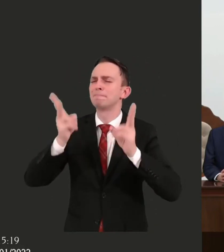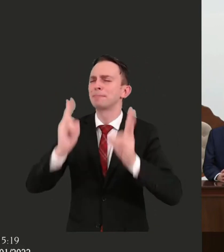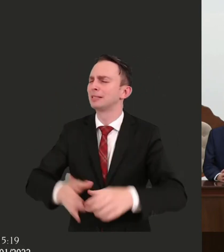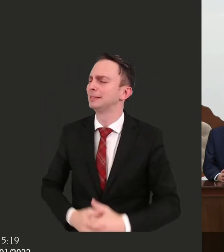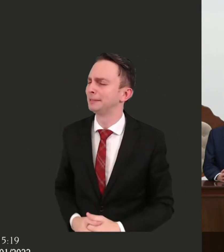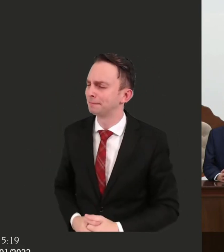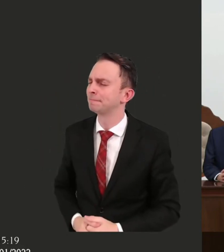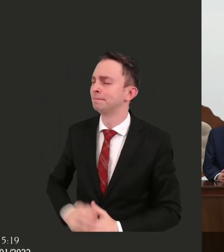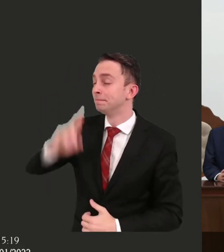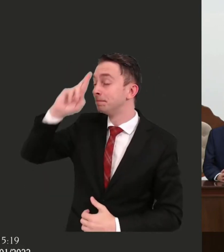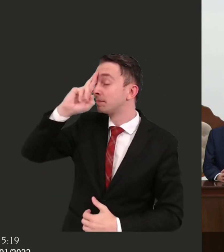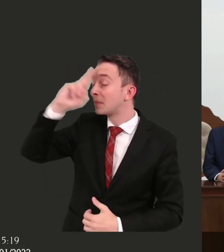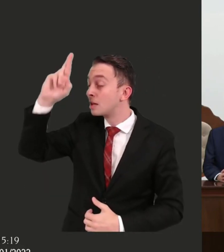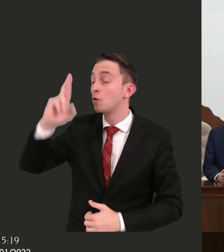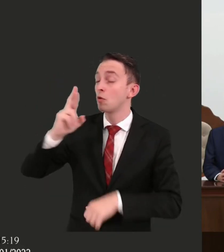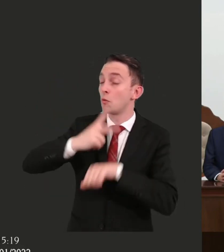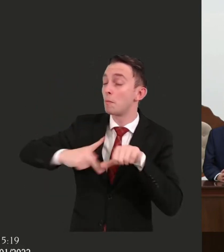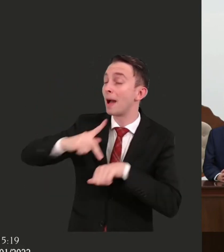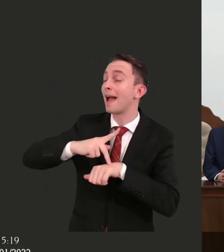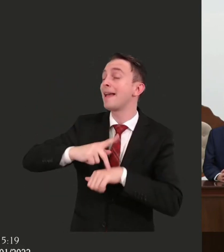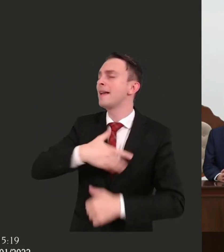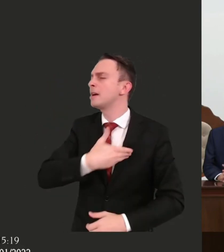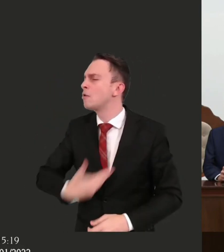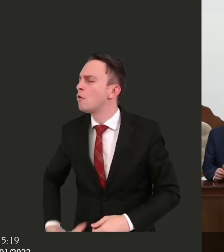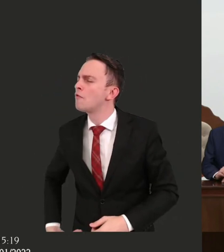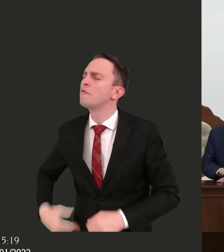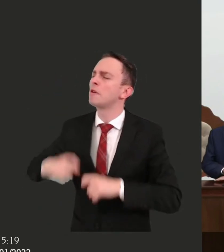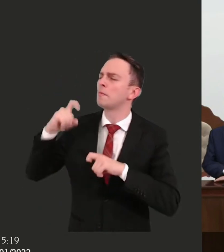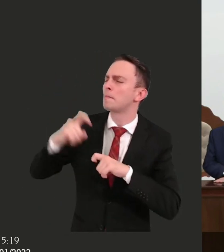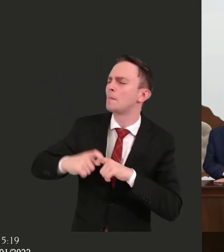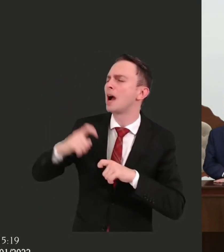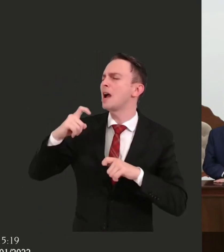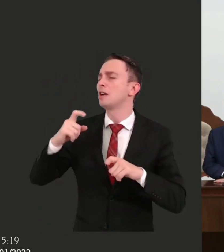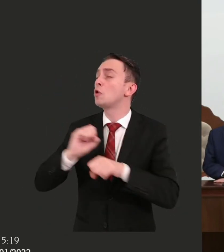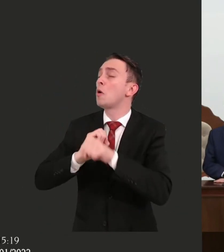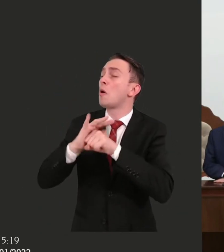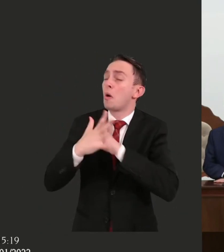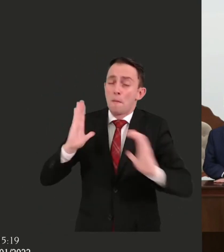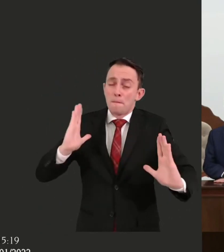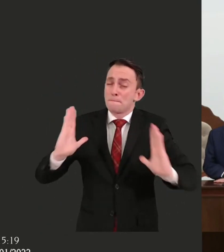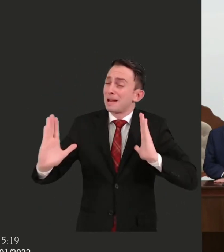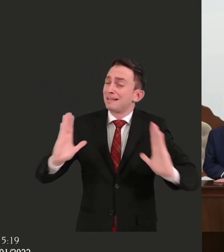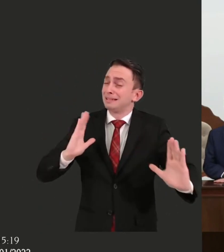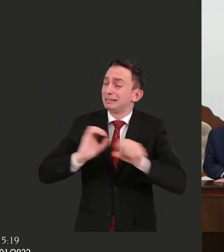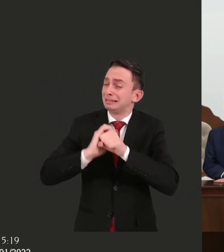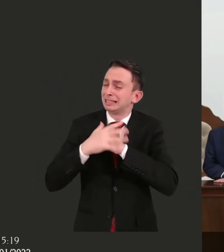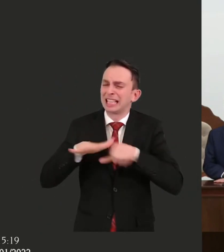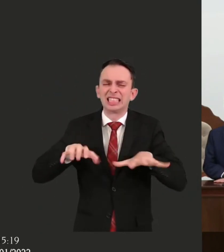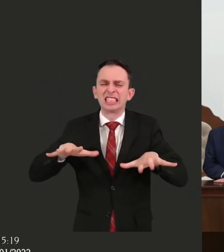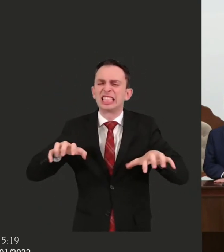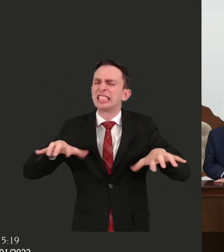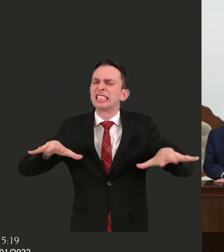autoridades, a parte da medicina, esta pandemia também. Tenha piedade de muita irmandade,